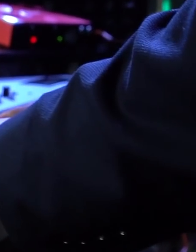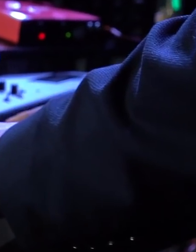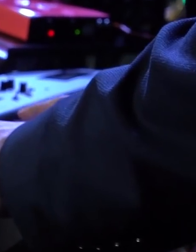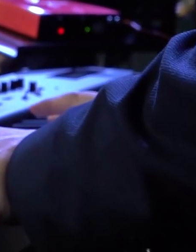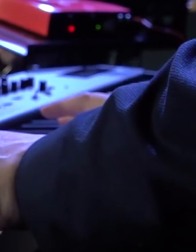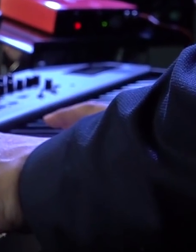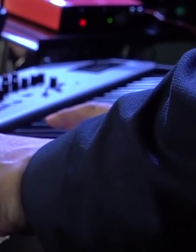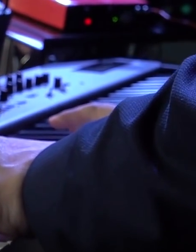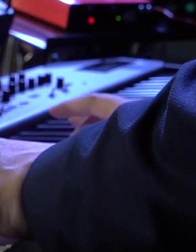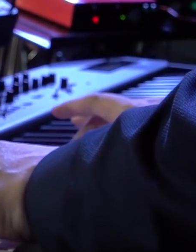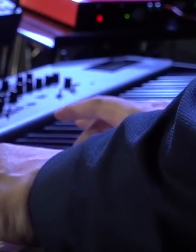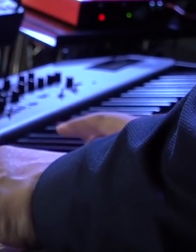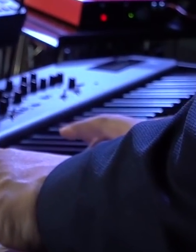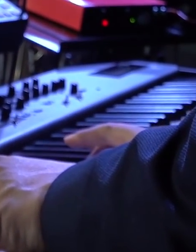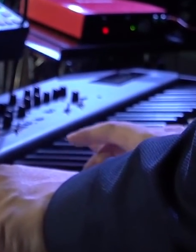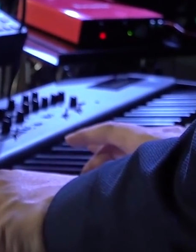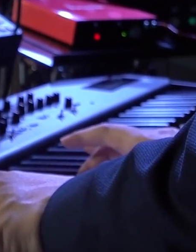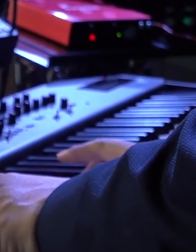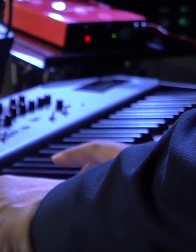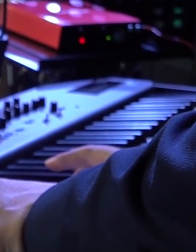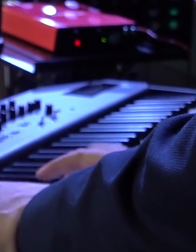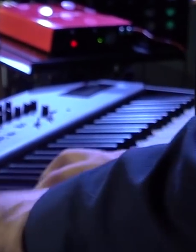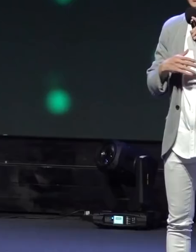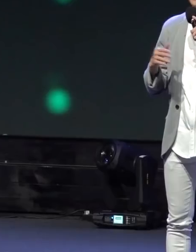sungguh ku merindu